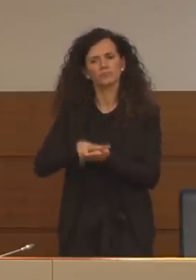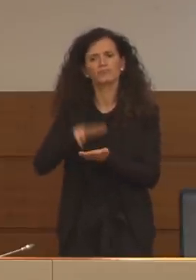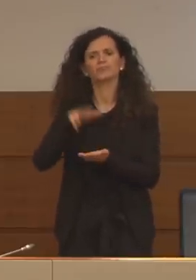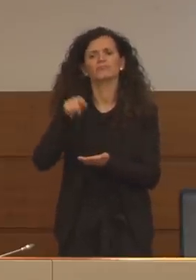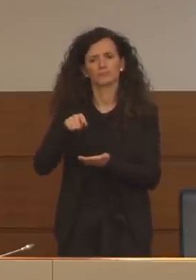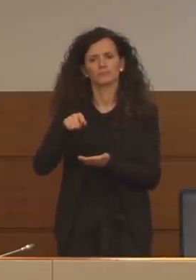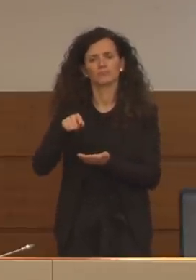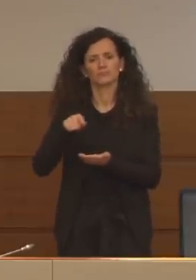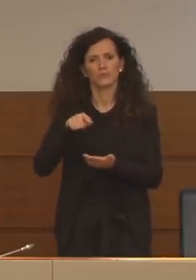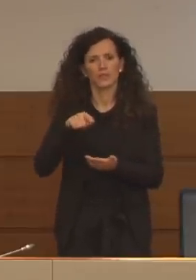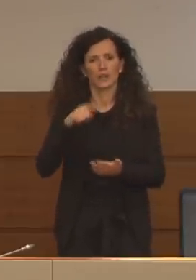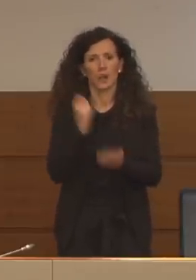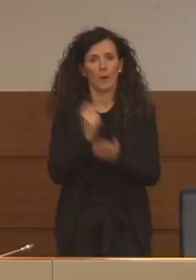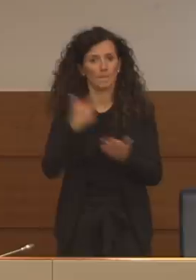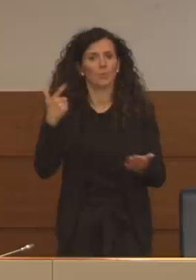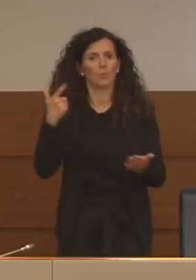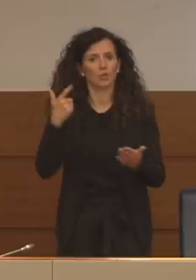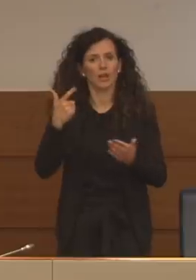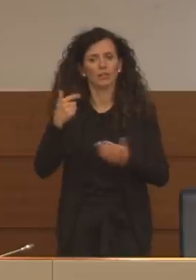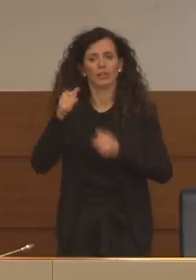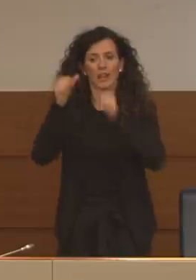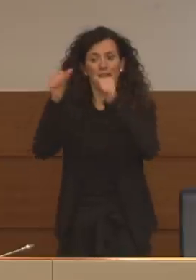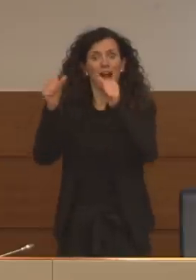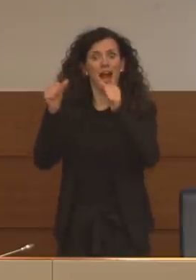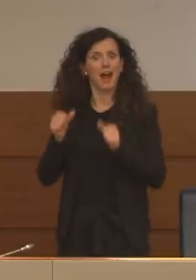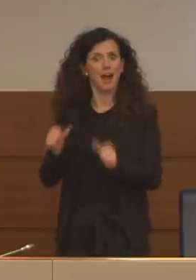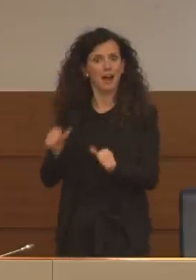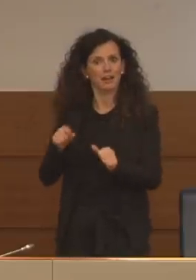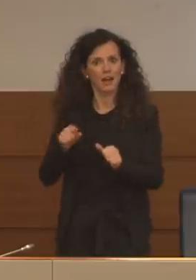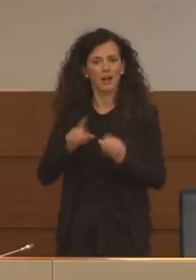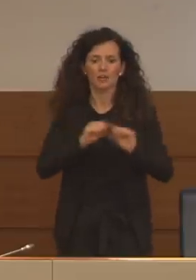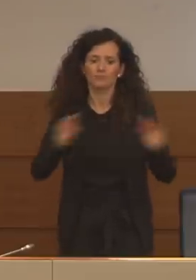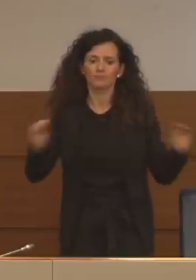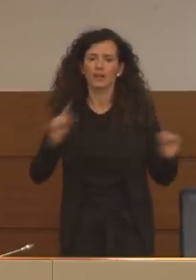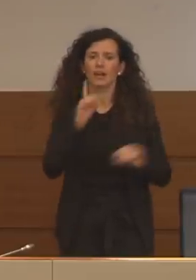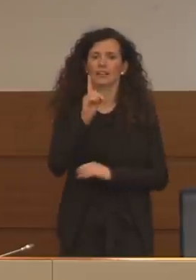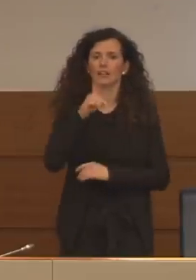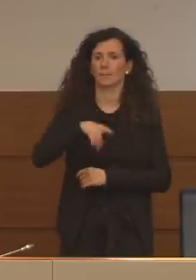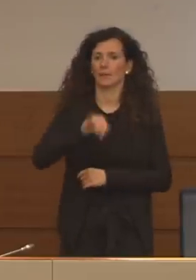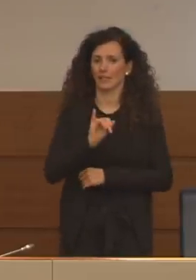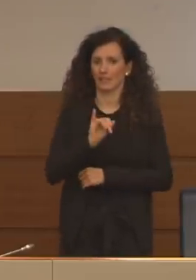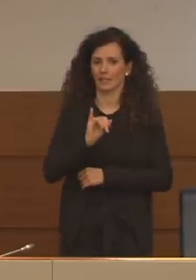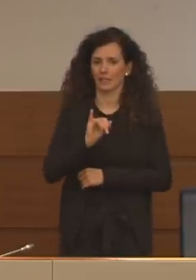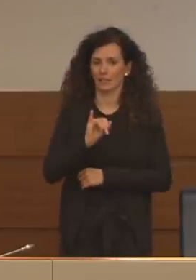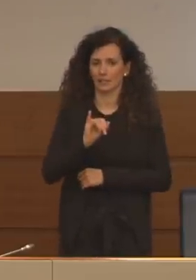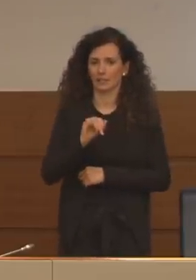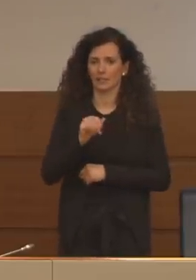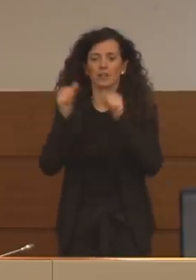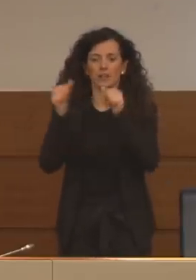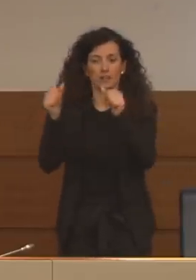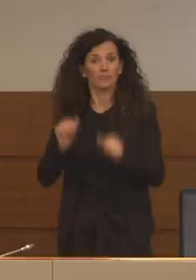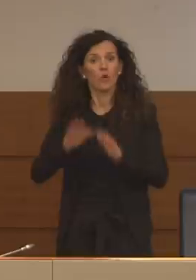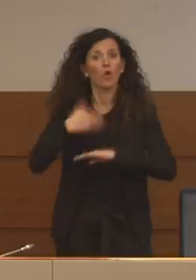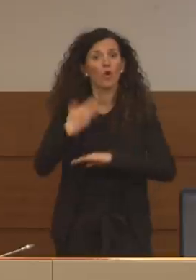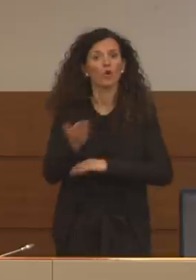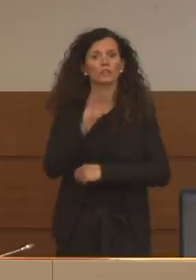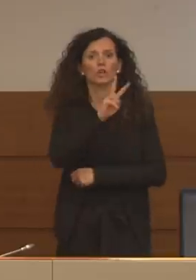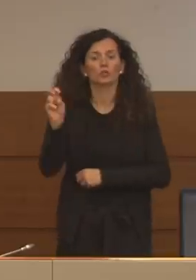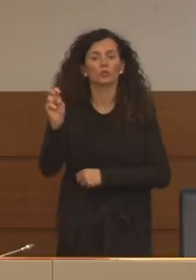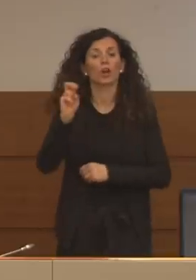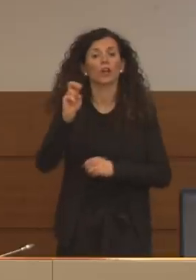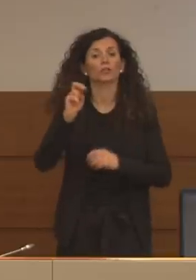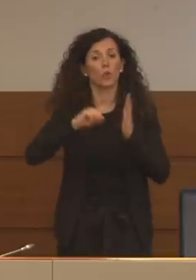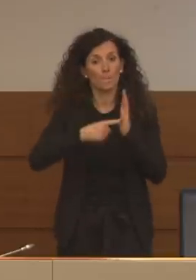importante gara per quanto riguarda la fornitura di dp una gara di oltre 200 milioni di euro